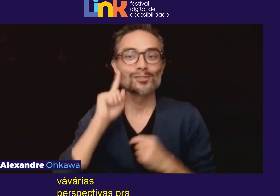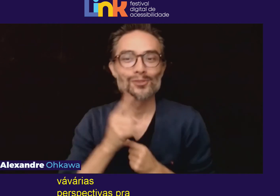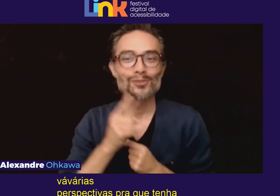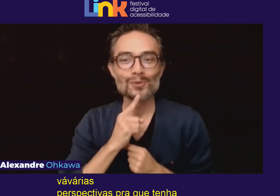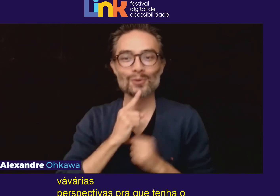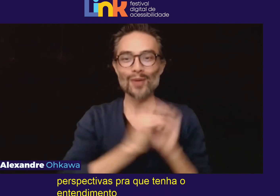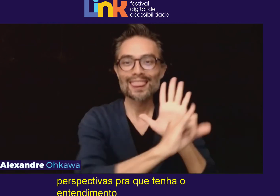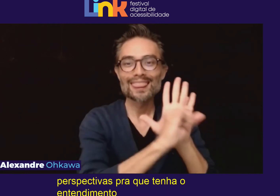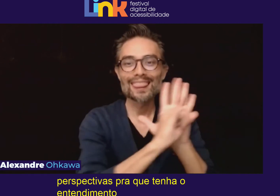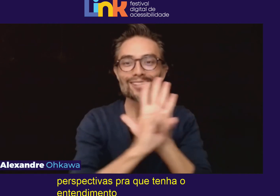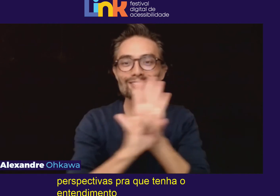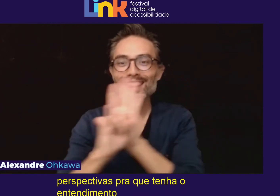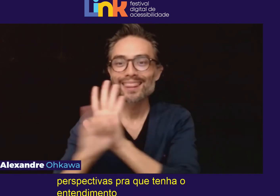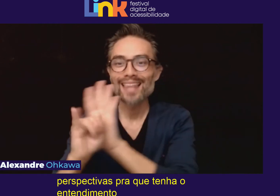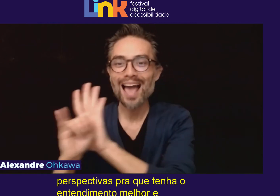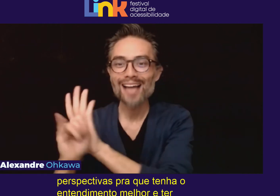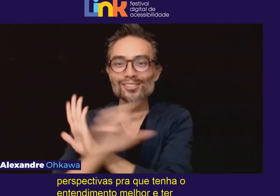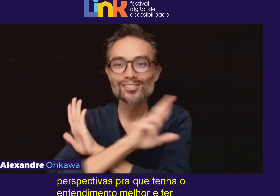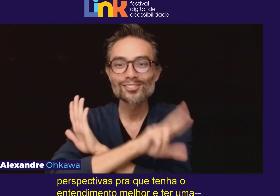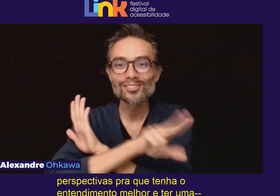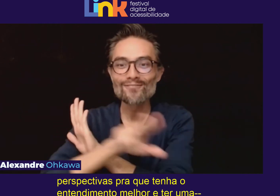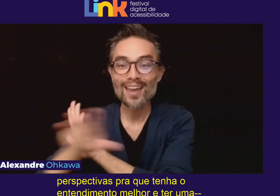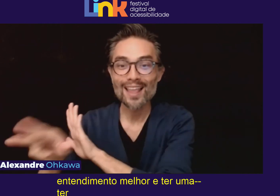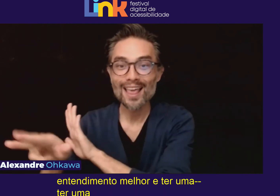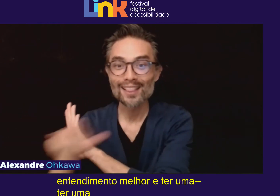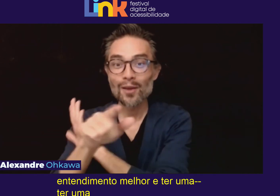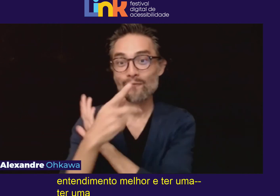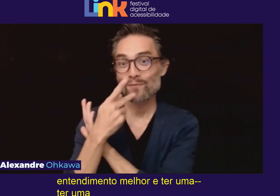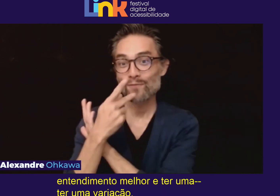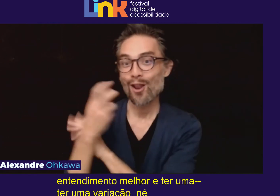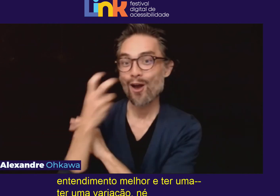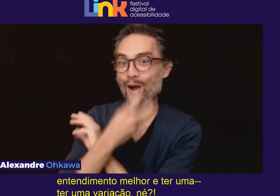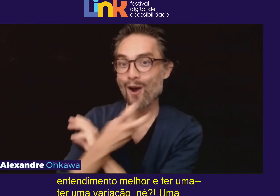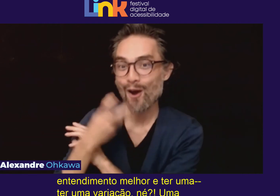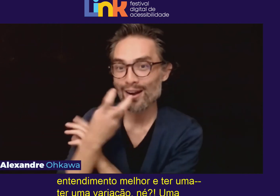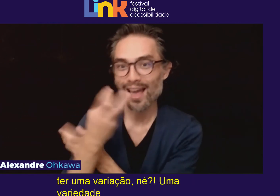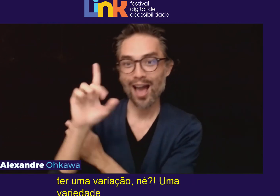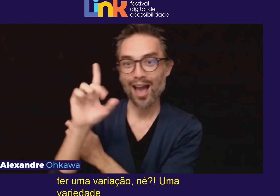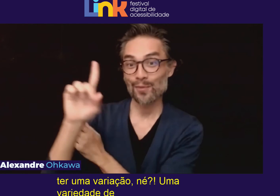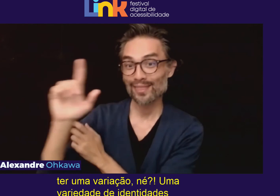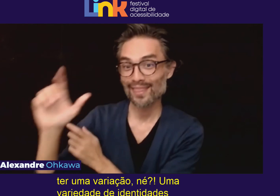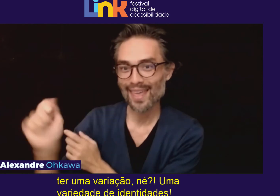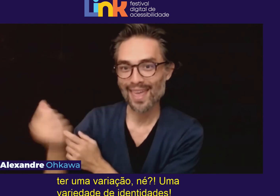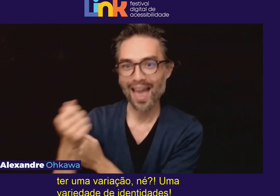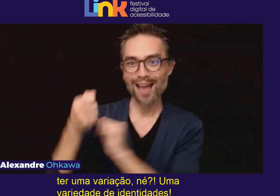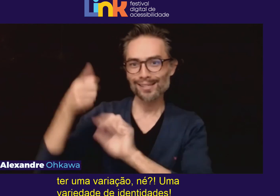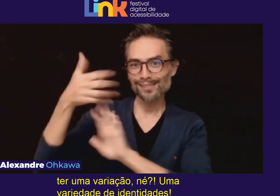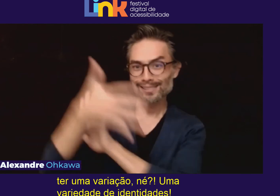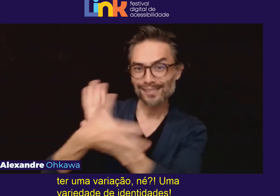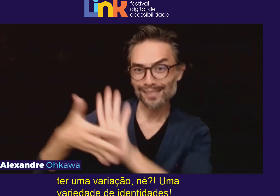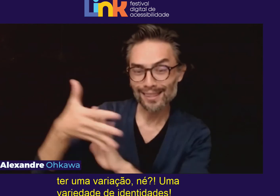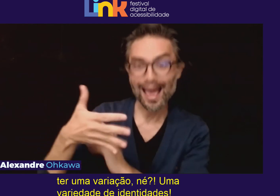uma variação, né, uma variedade de identidades. Então, por exemplo, tem